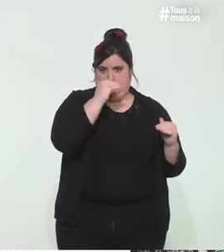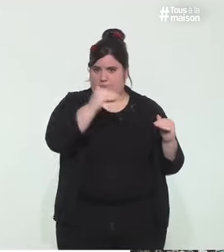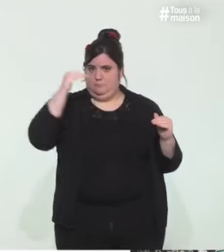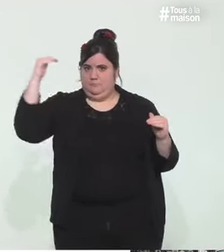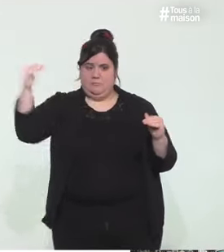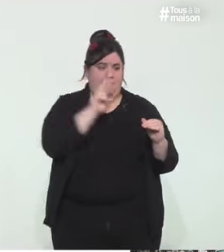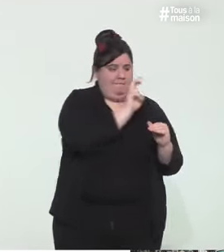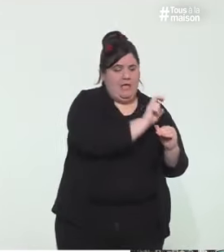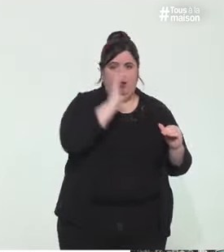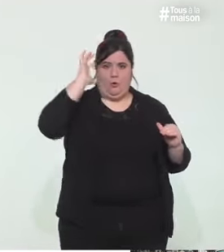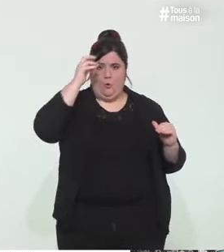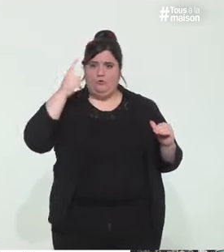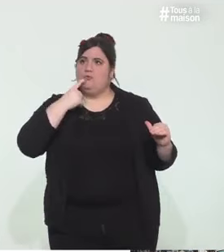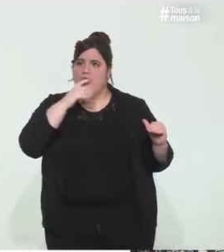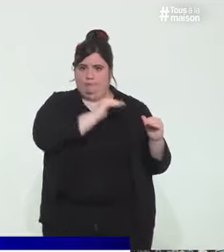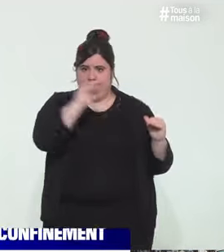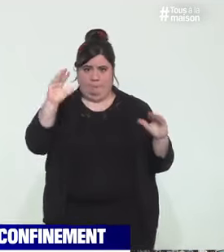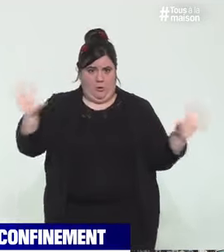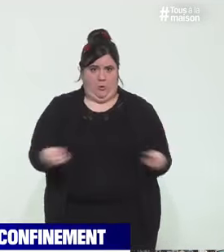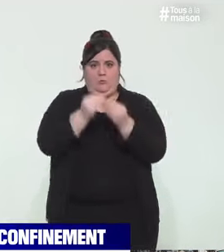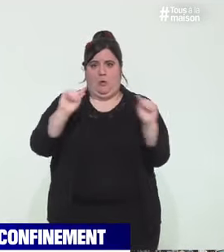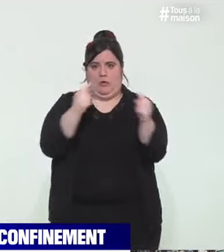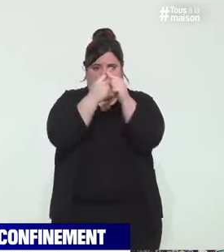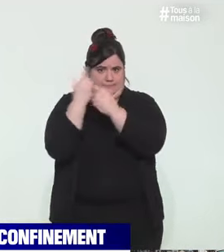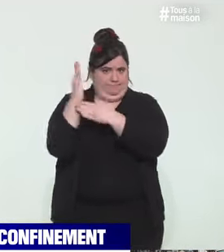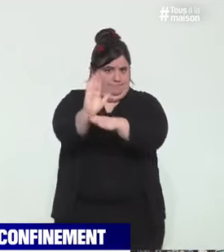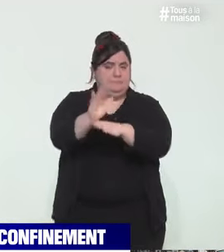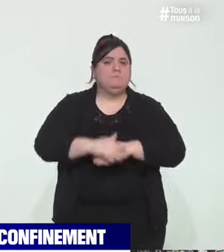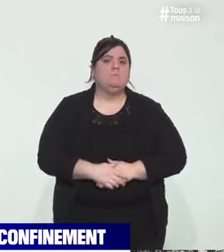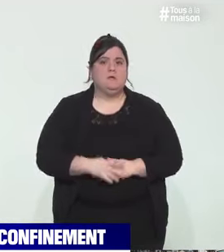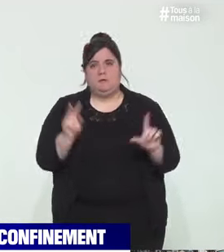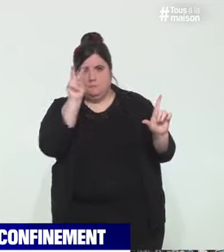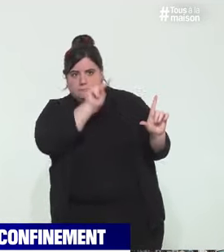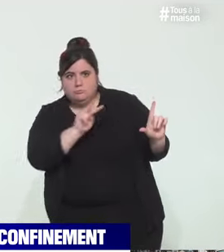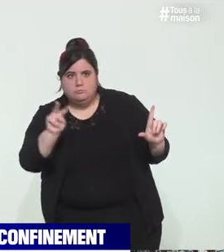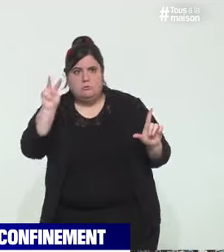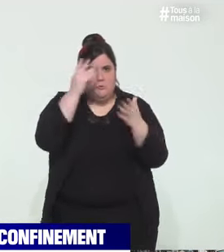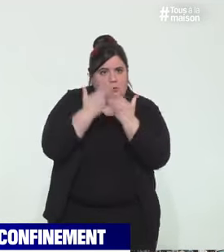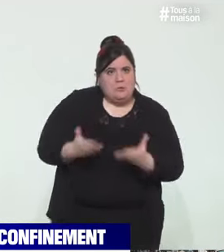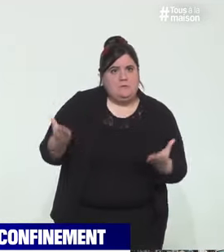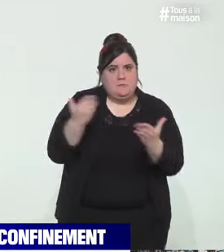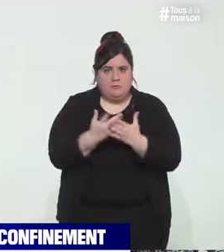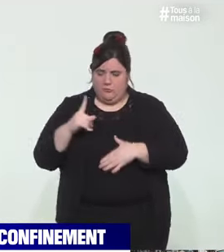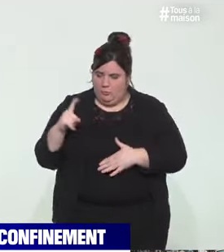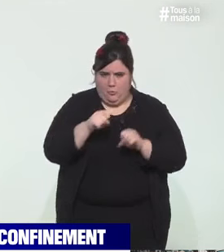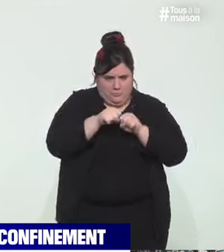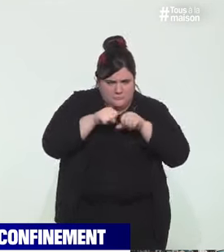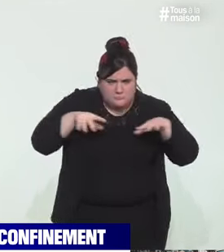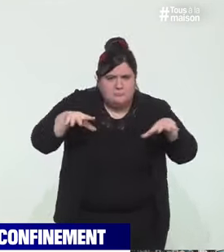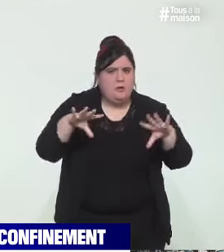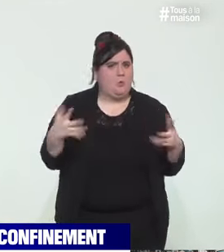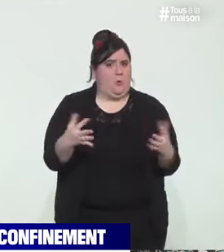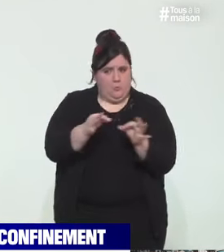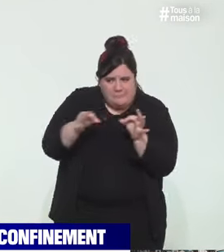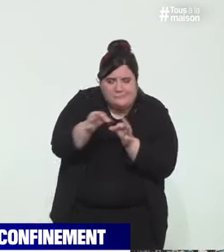les couleurs affichées sur la carte et qui permettent de visualiser un reflet de la situation épidémique, de la circulation virale